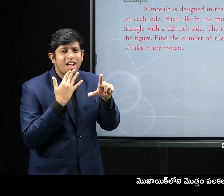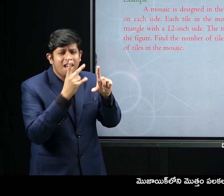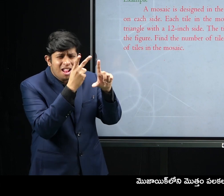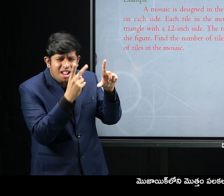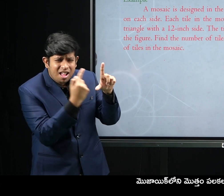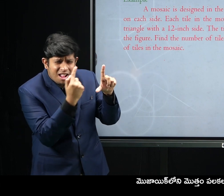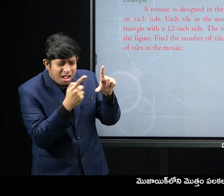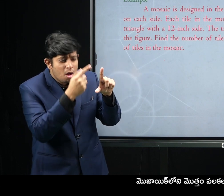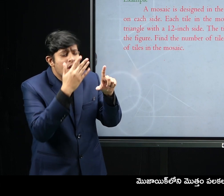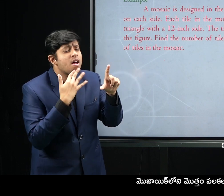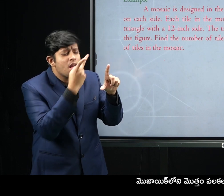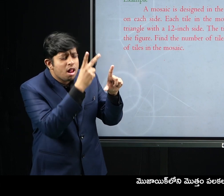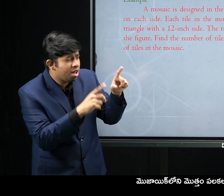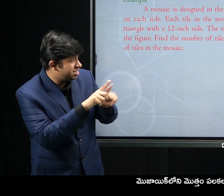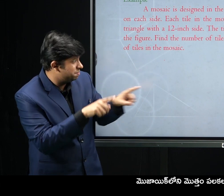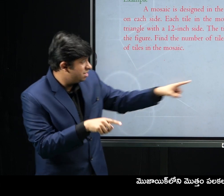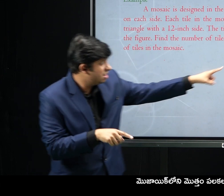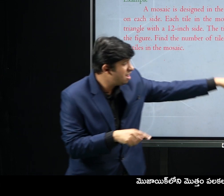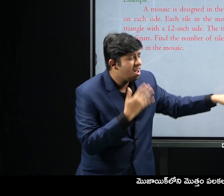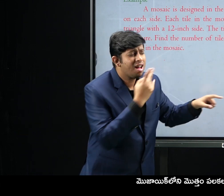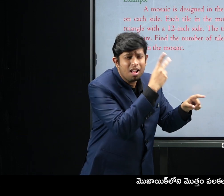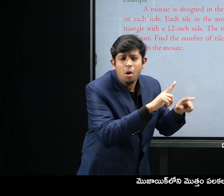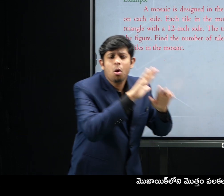మెజాయిక్లోని మొత్తం పలకల సంఖ్యను కనుగొనండి.